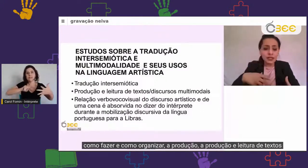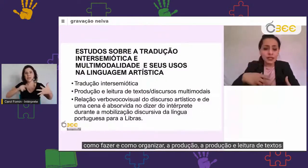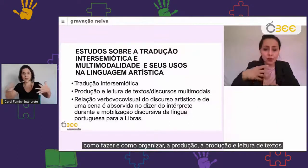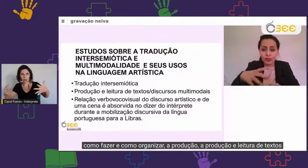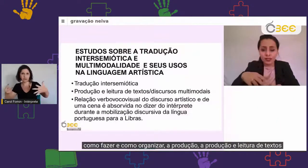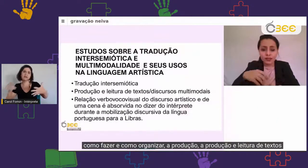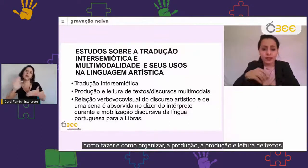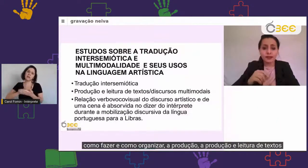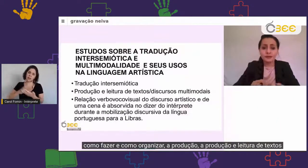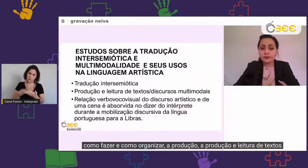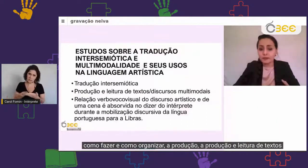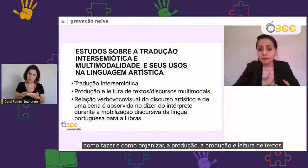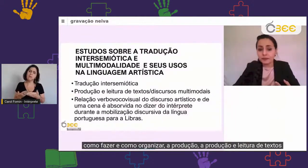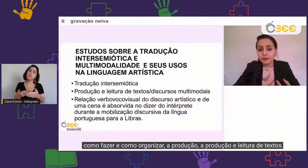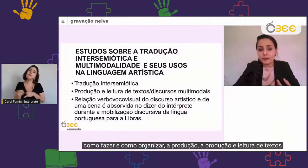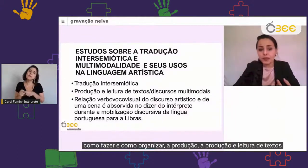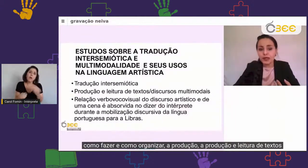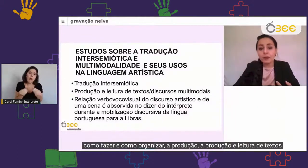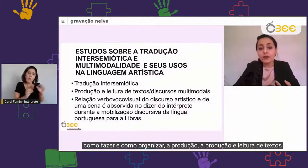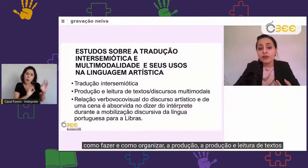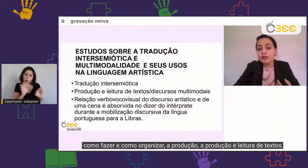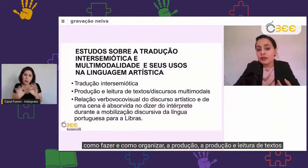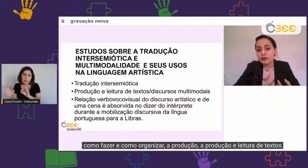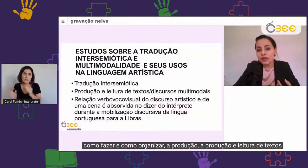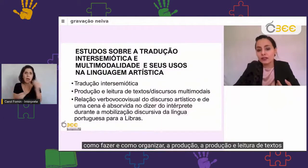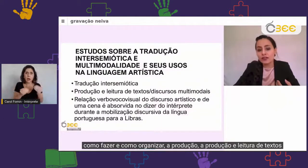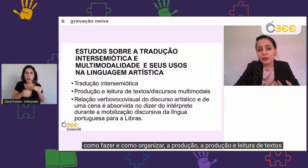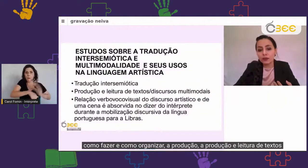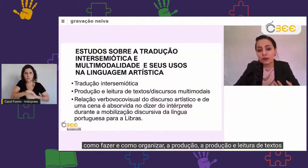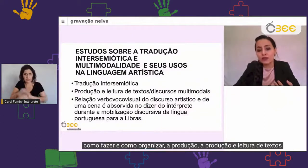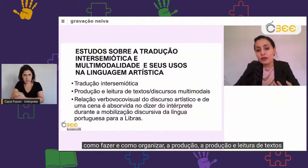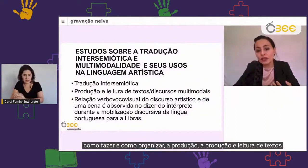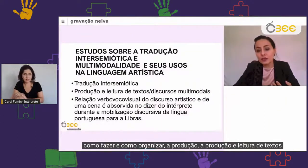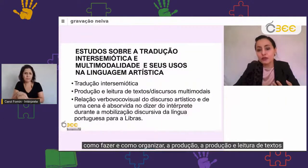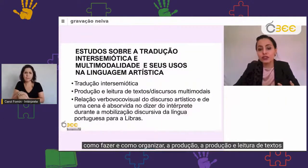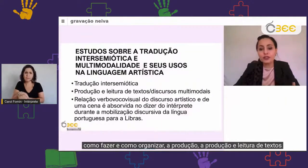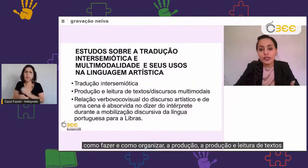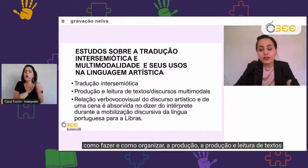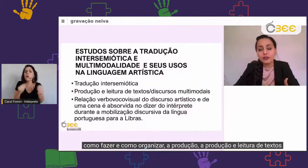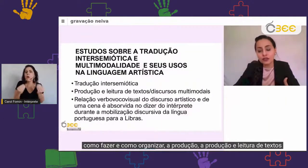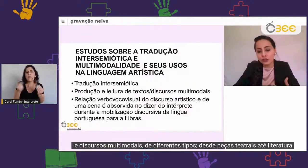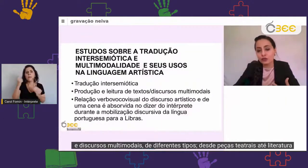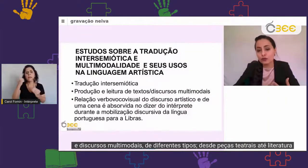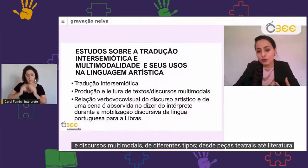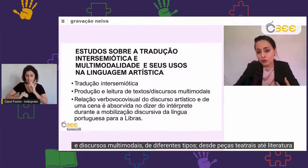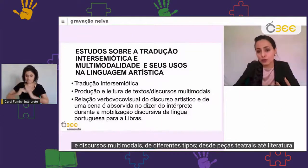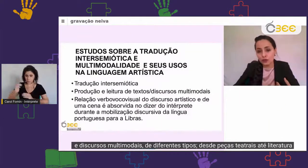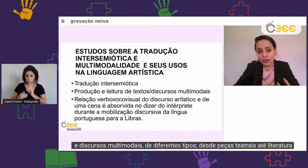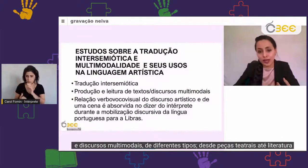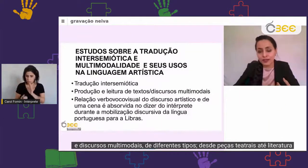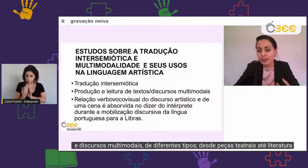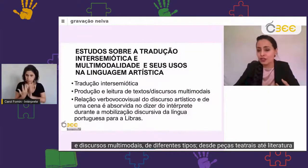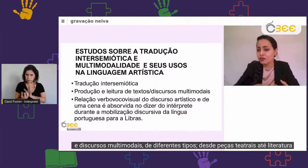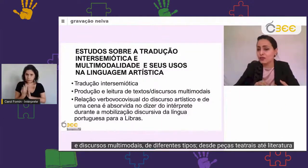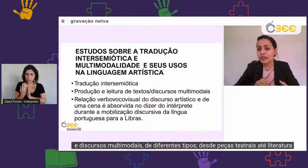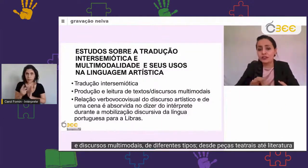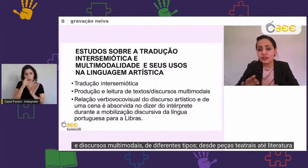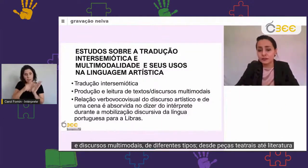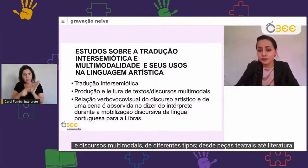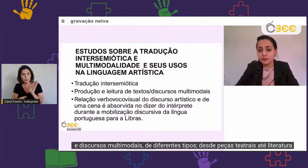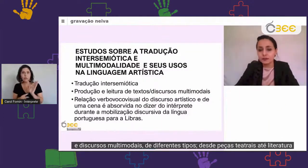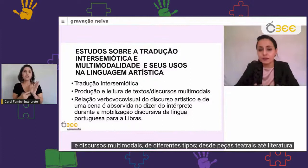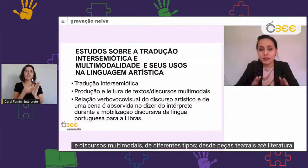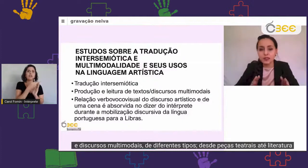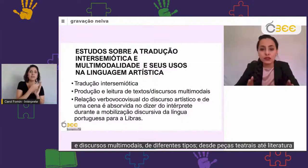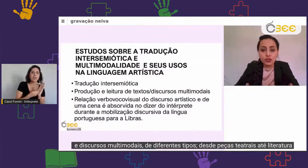como fazer e como organizar. A produção, né? A produção e leitura de textos e discursos multimodais, aí de